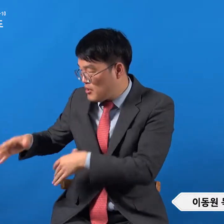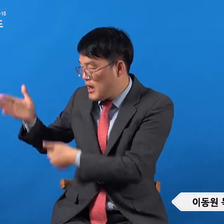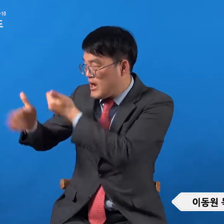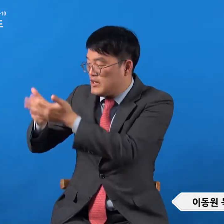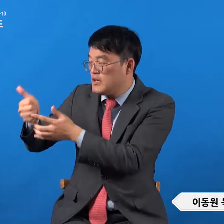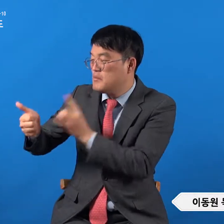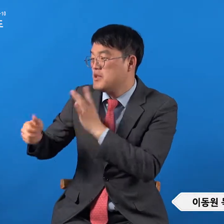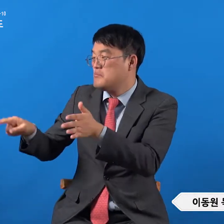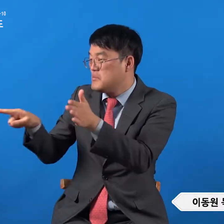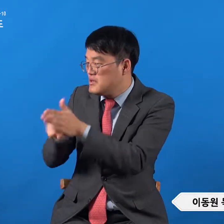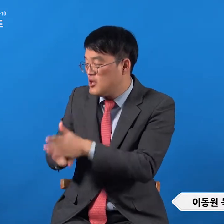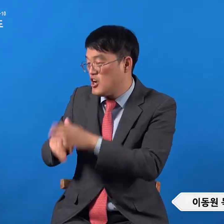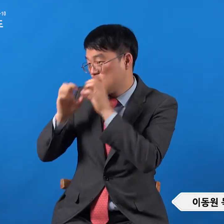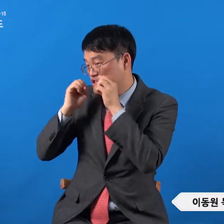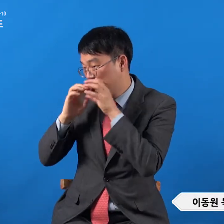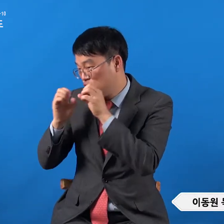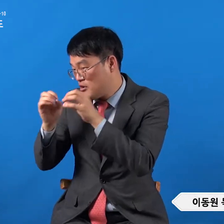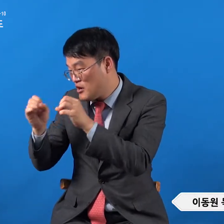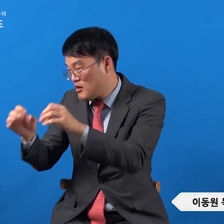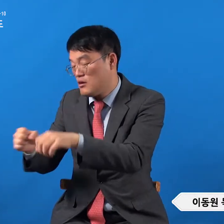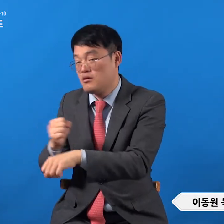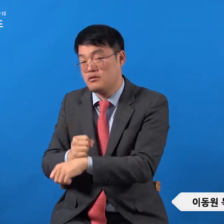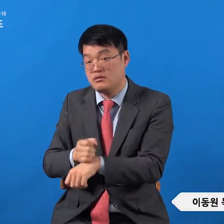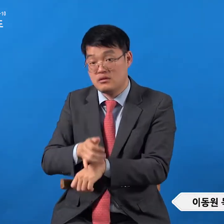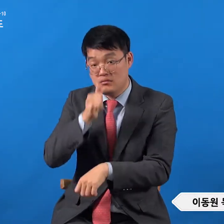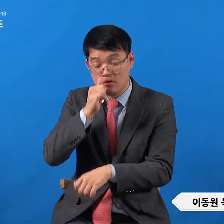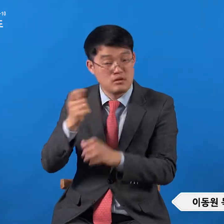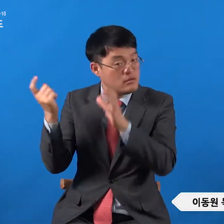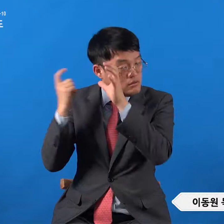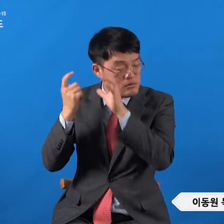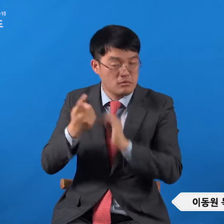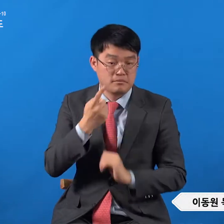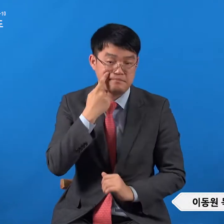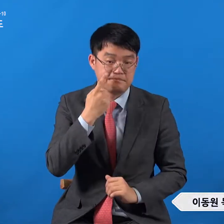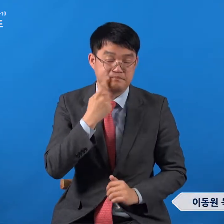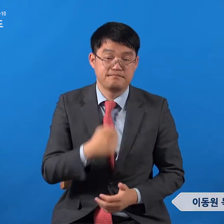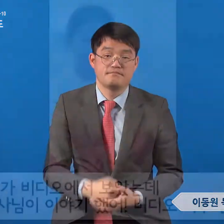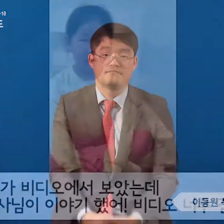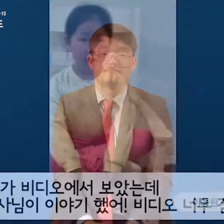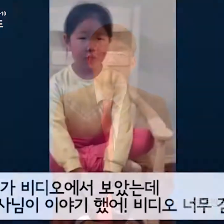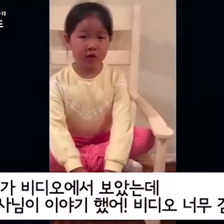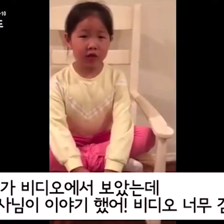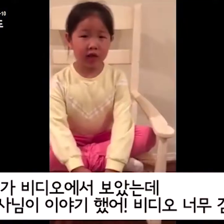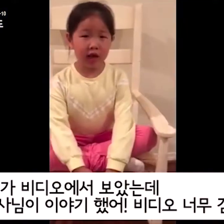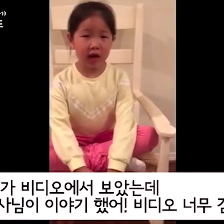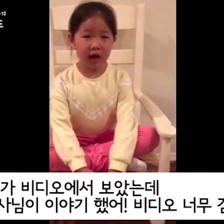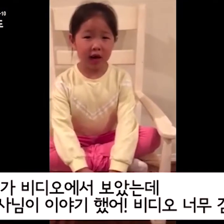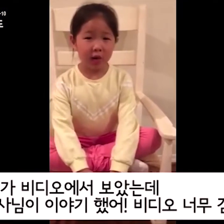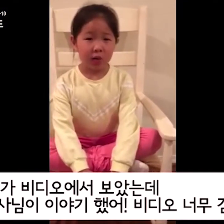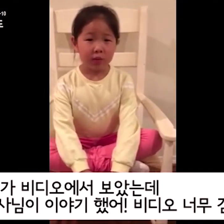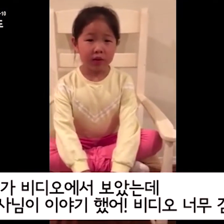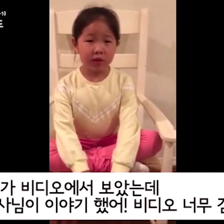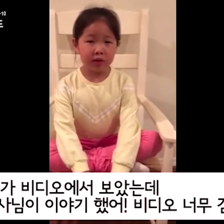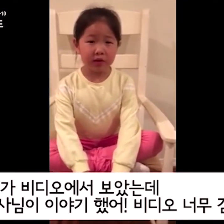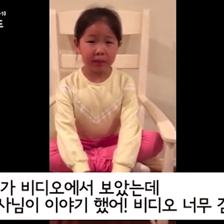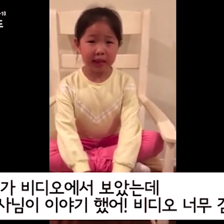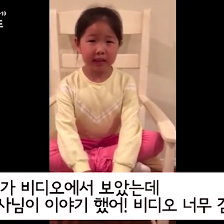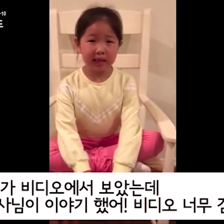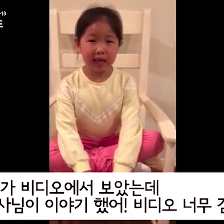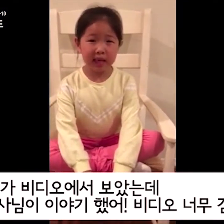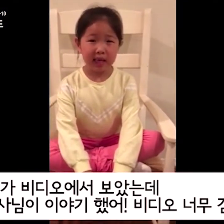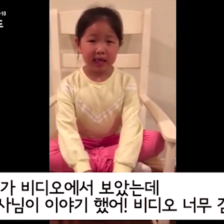믿으세요, 어떻게 전도하고 있는지 한번 들어보십시오. 할머니, 내가